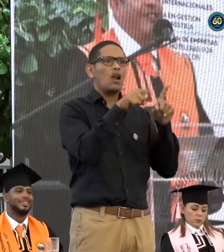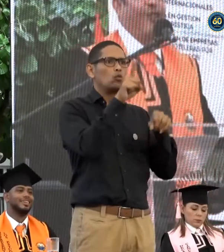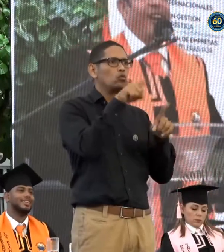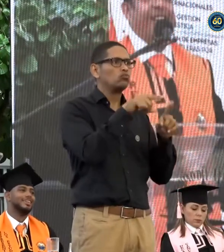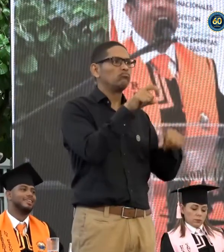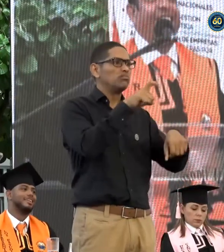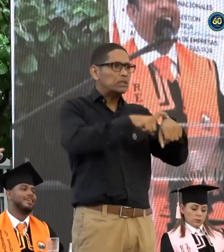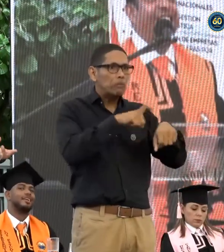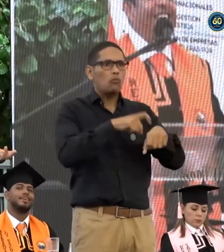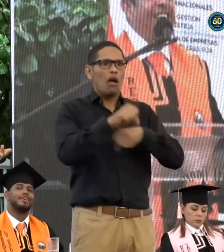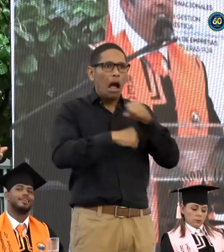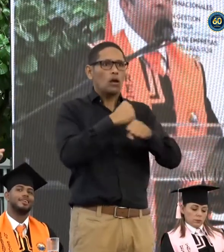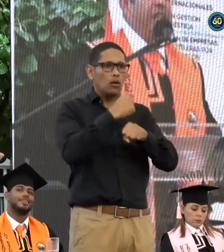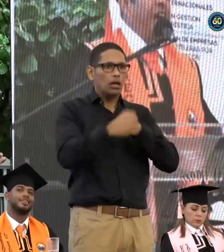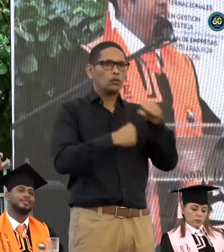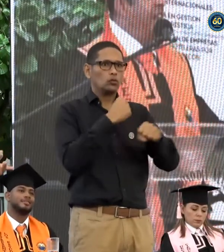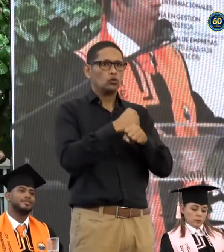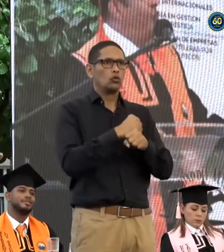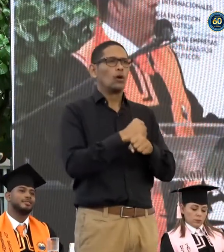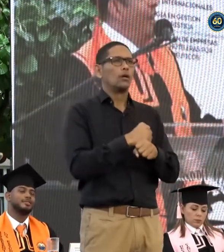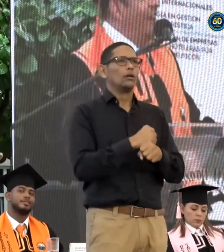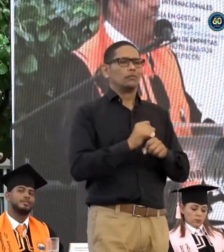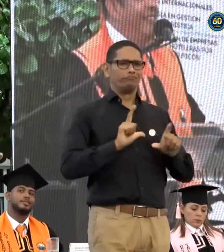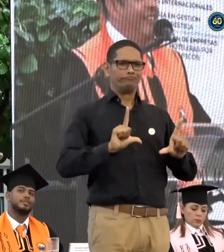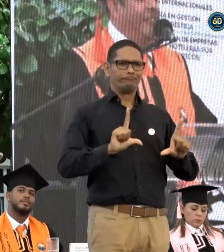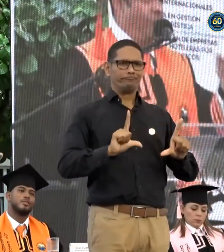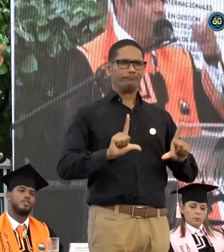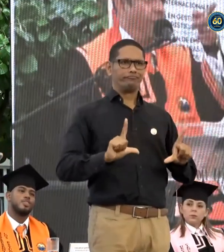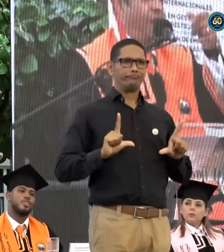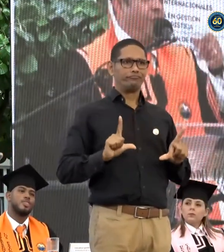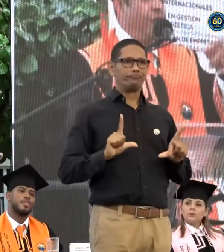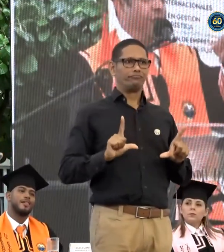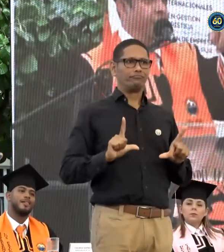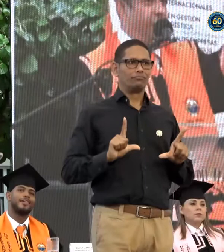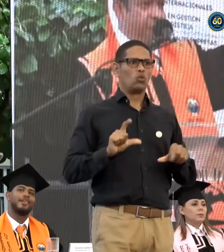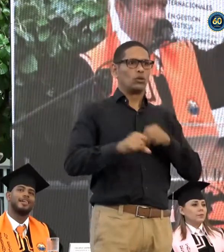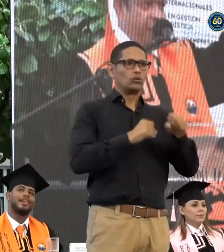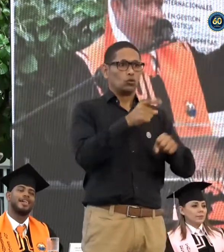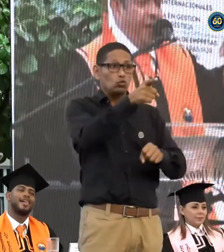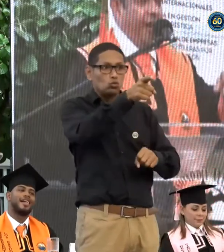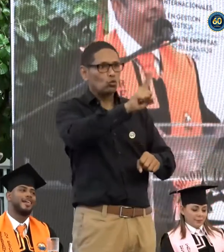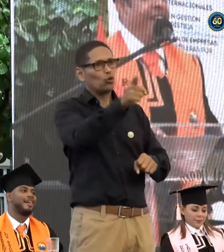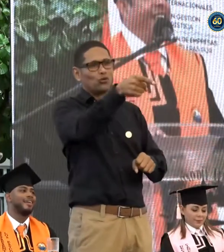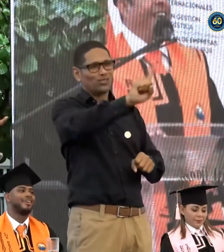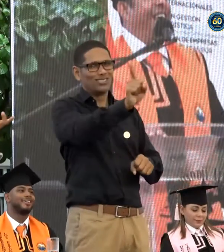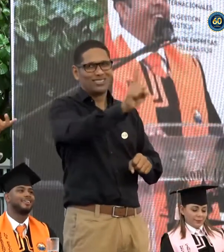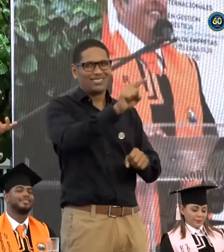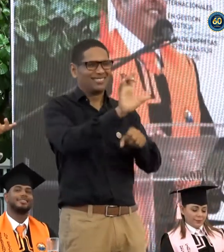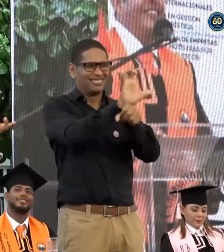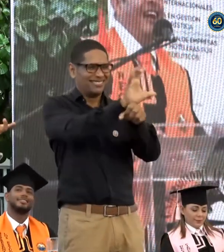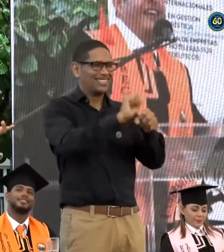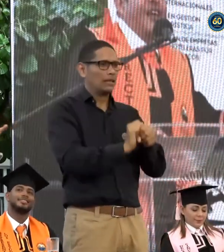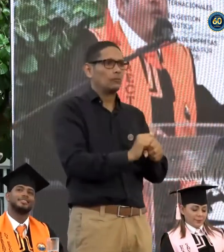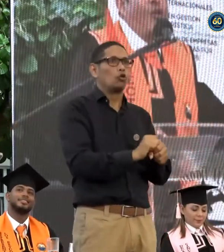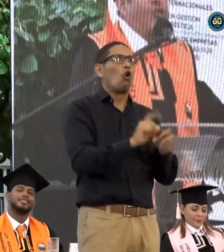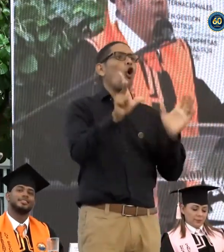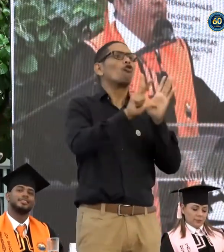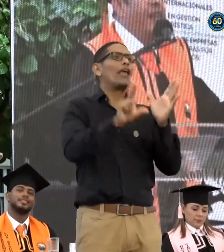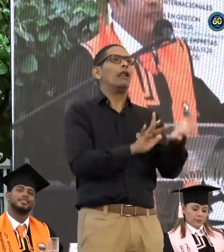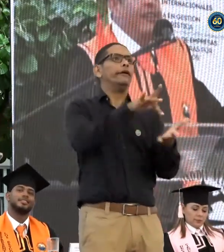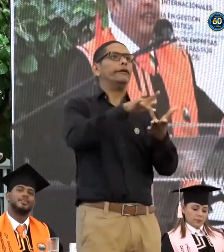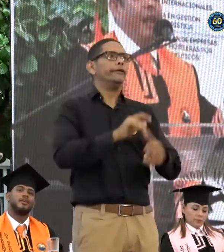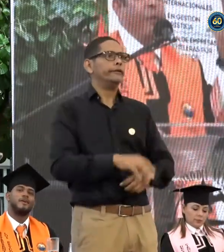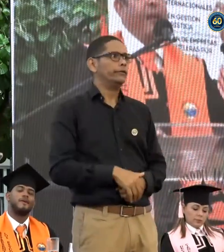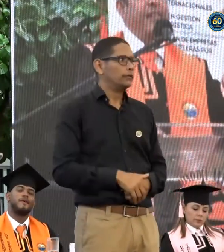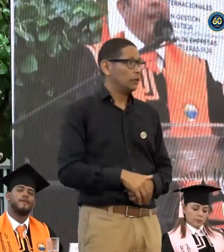pues tenga que hacerle en un hotel no no era contigo era en general tenga que hacerlo un hotel y la primera